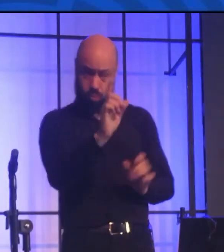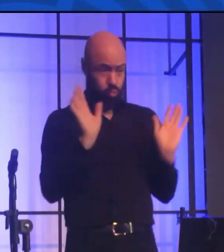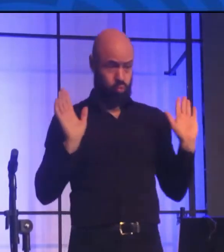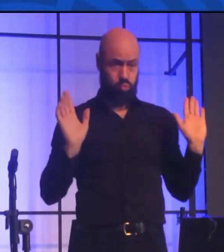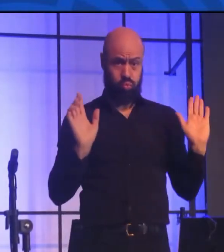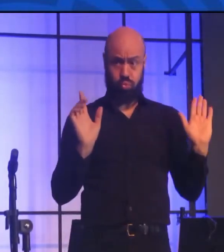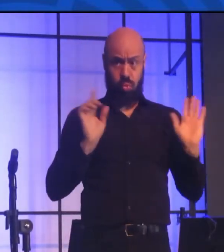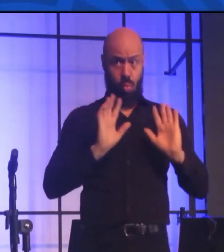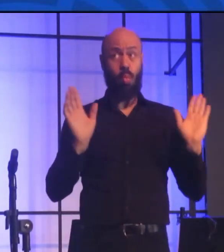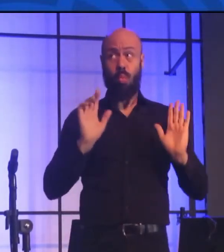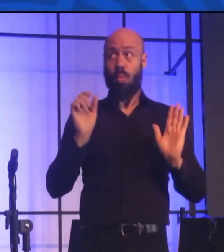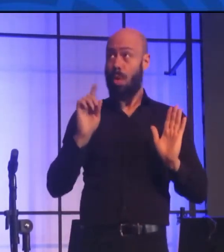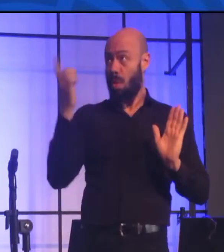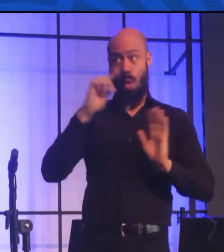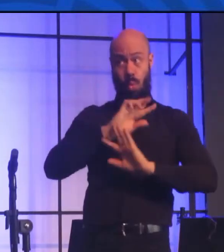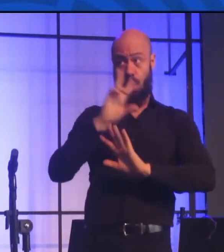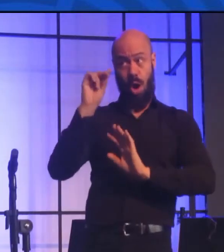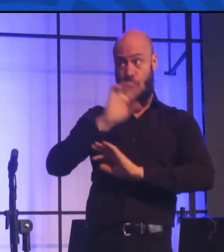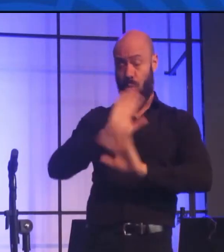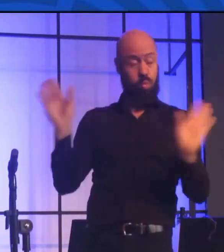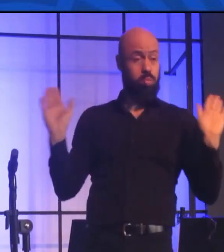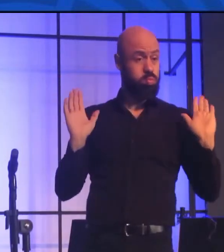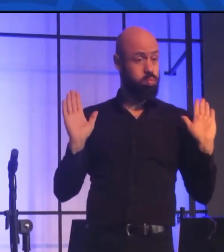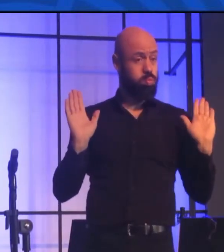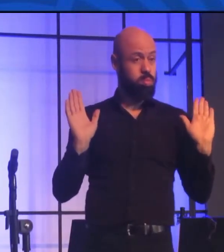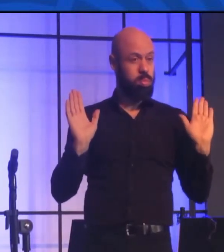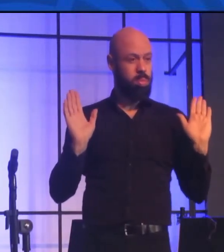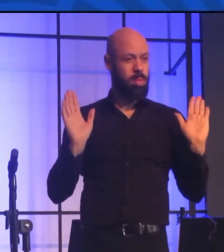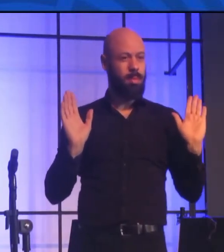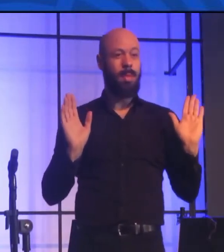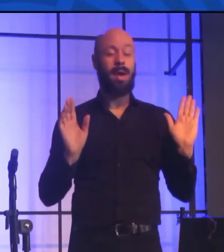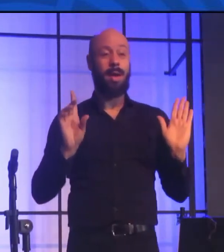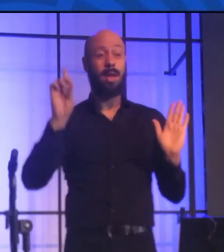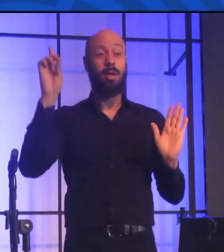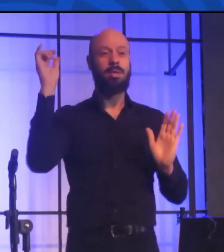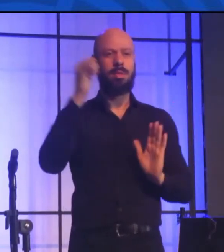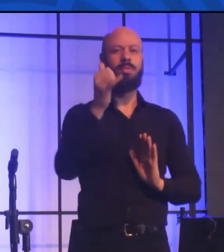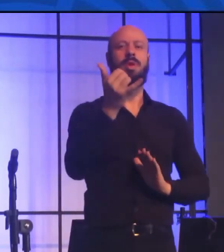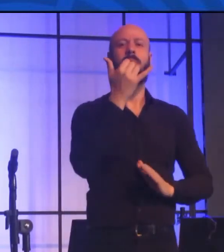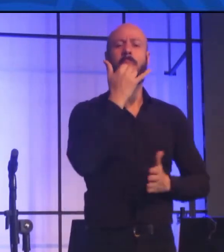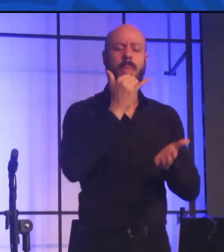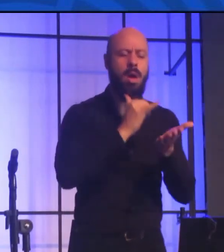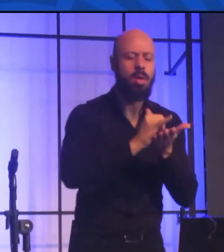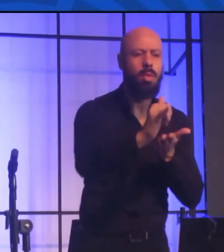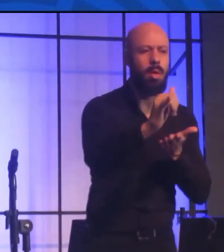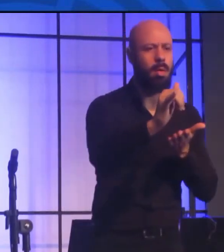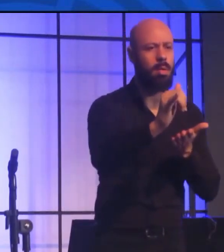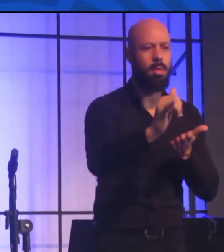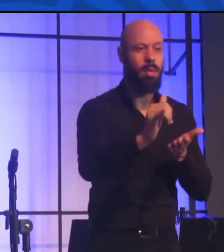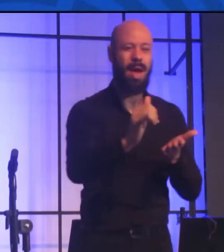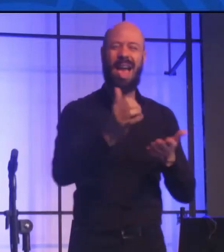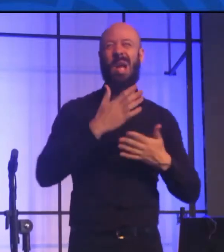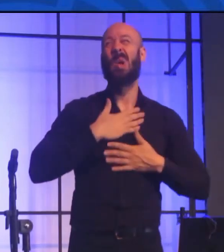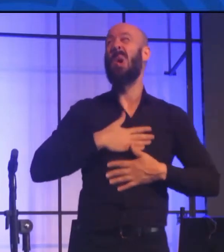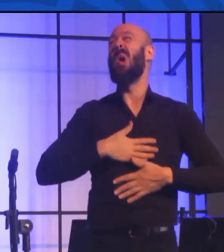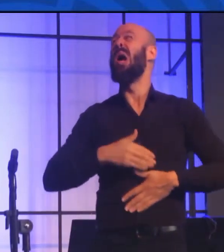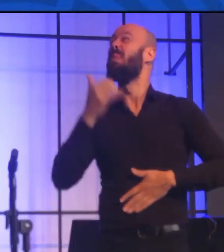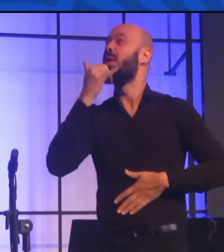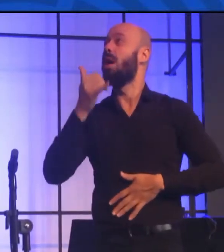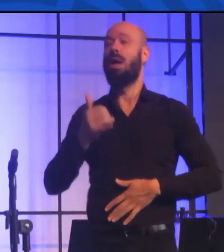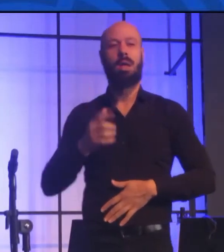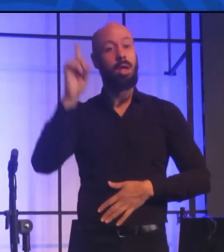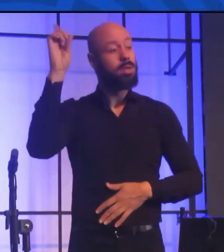se você não perdoar, você não será perdoado, você deve perdoar. Queira goste ou não goste, é uma